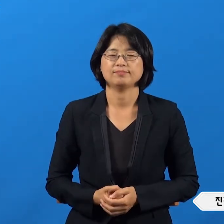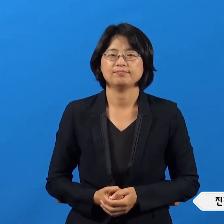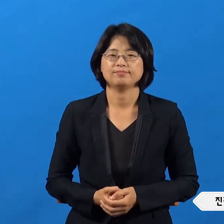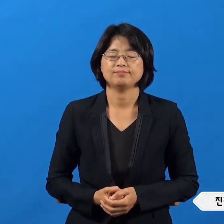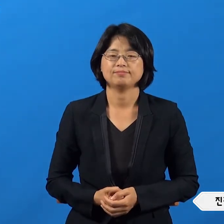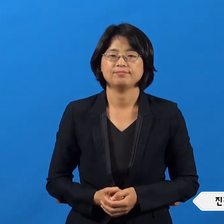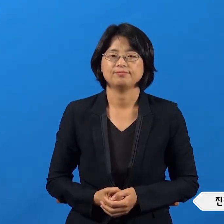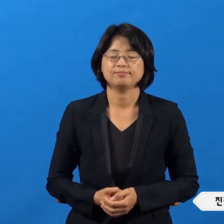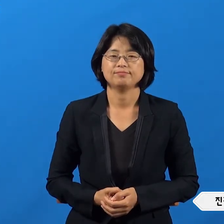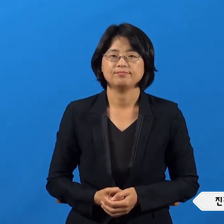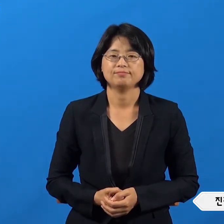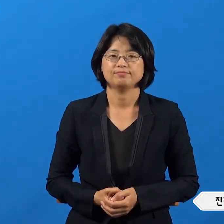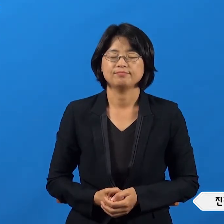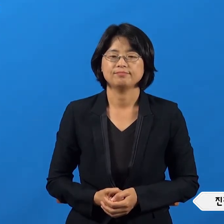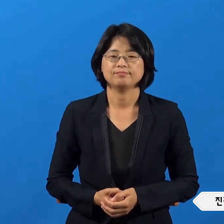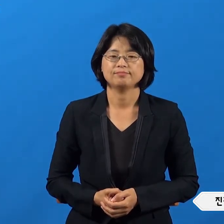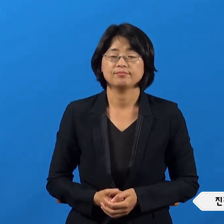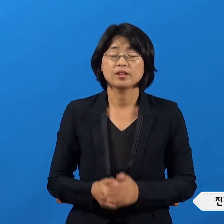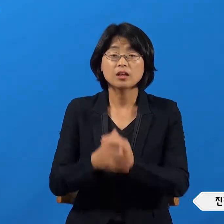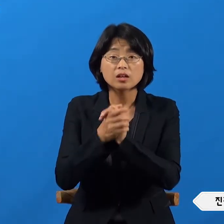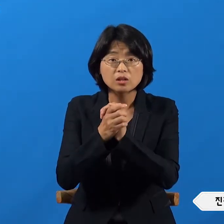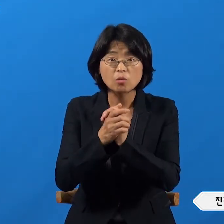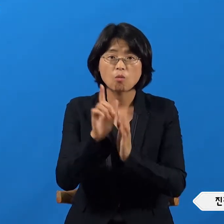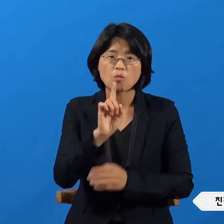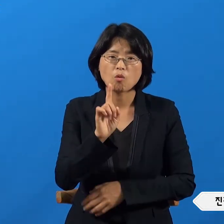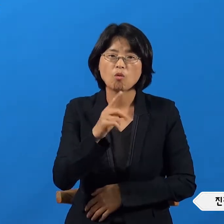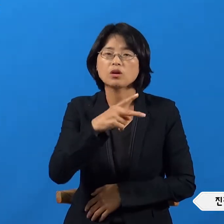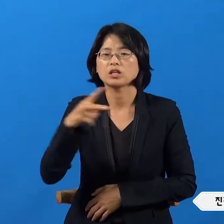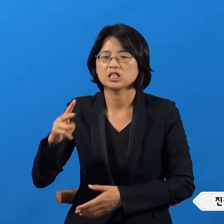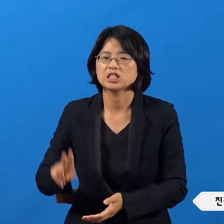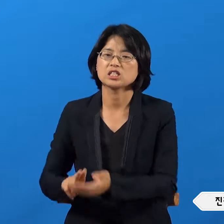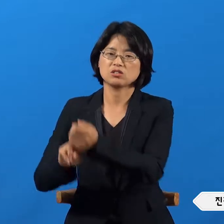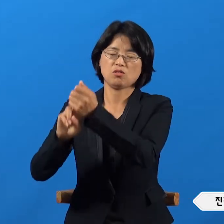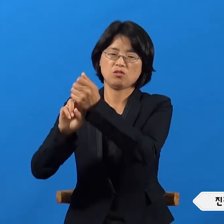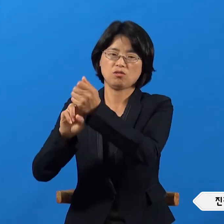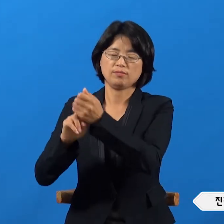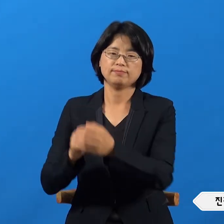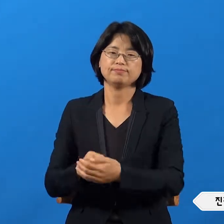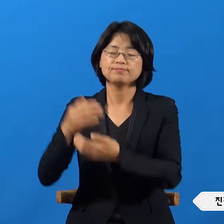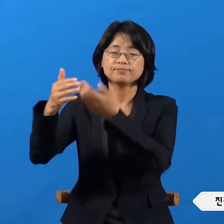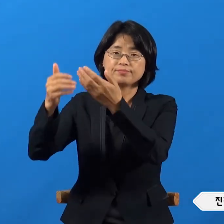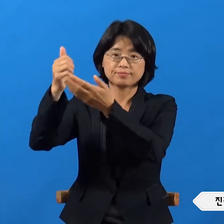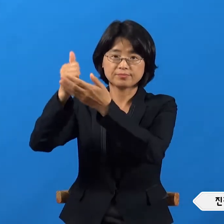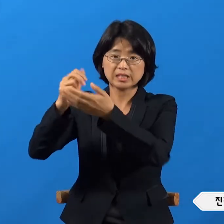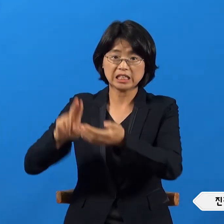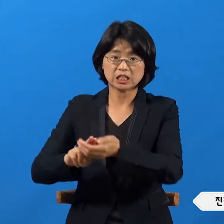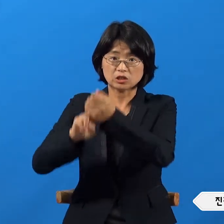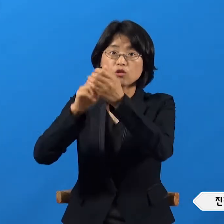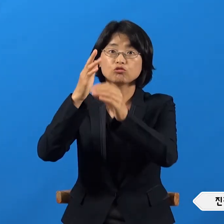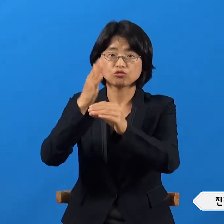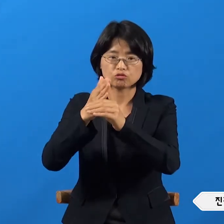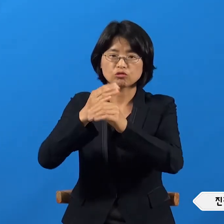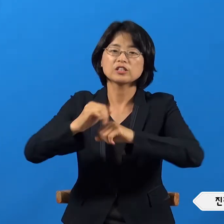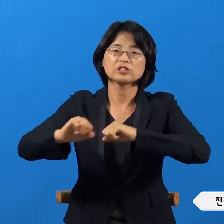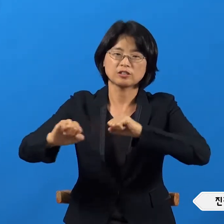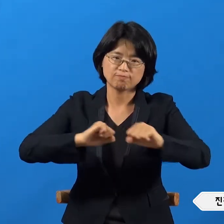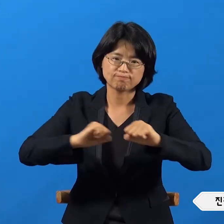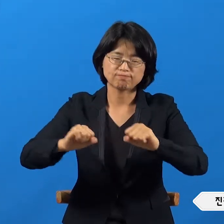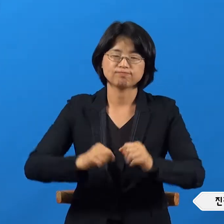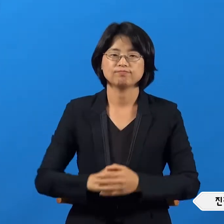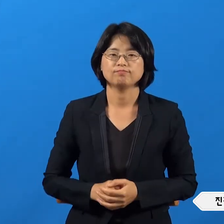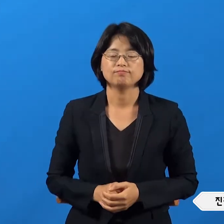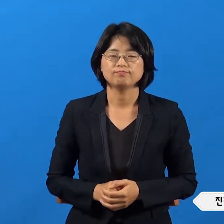기도는 기적입니다. 하나님은 기적 가운데 역사하십니다. 오늘 성경 말씀을